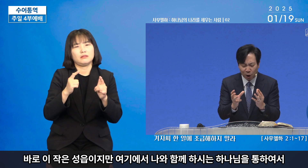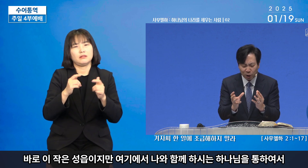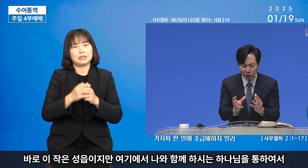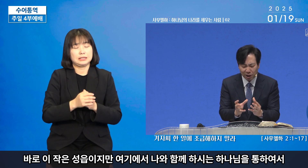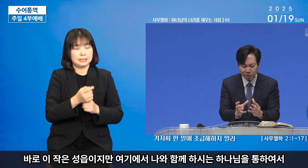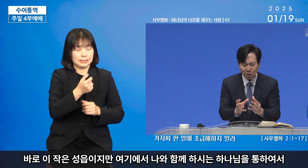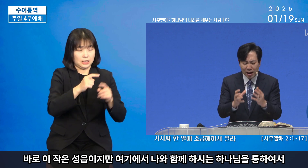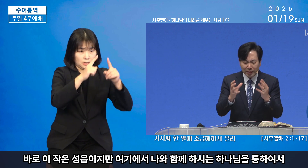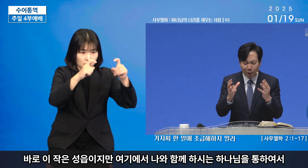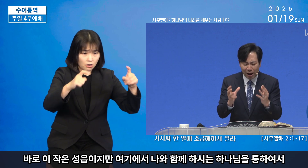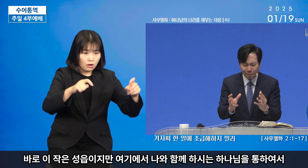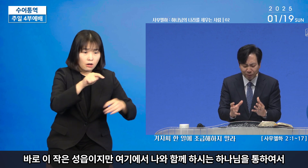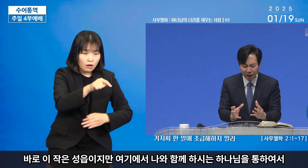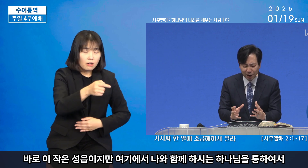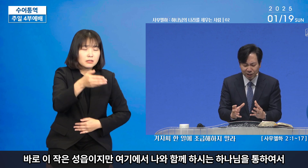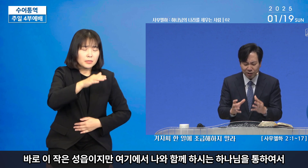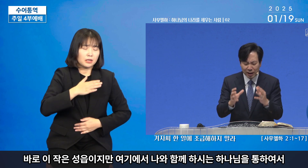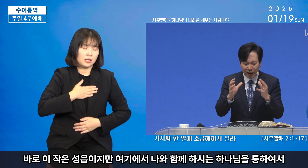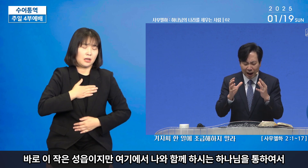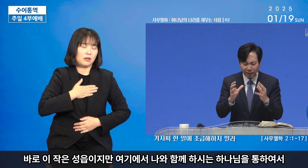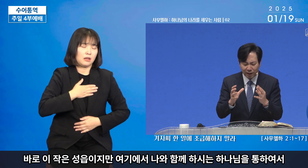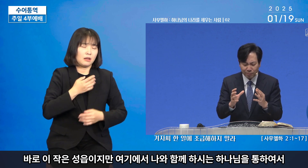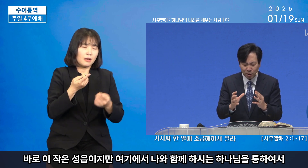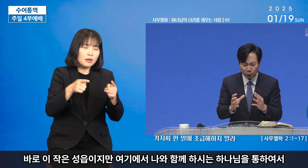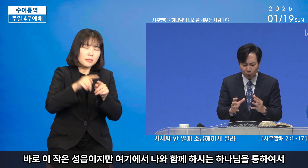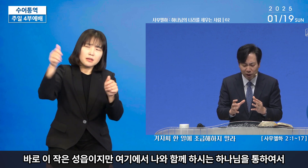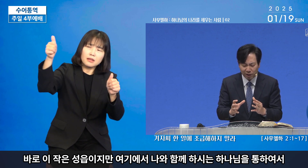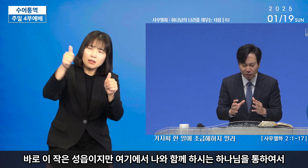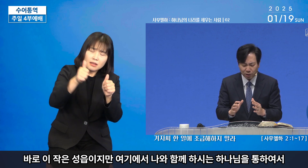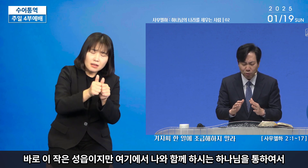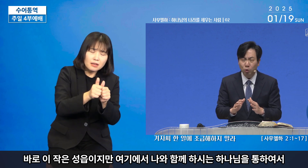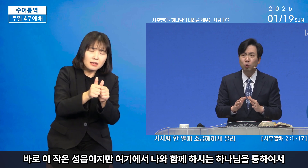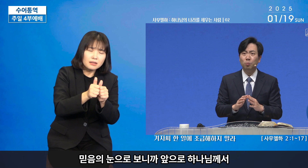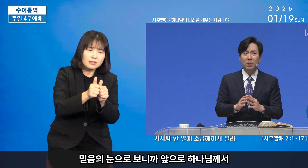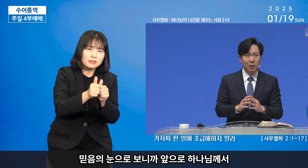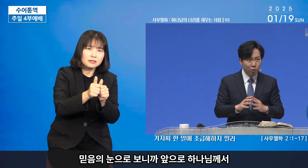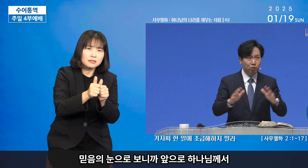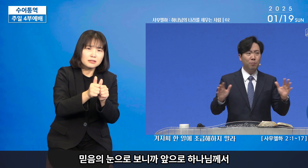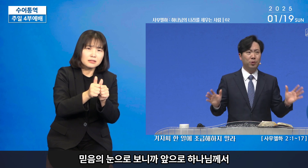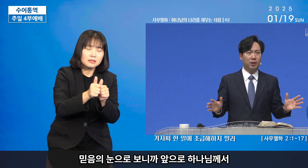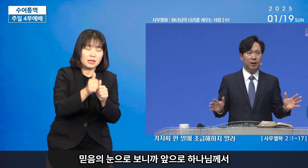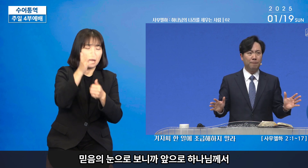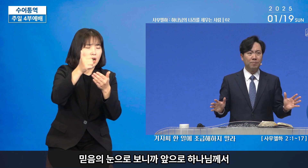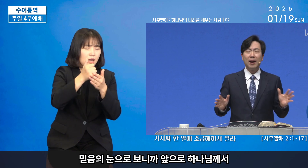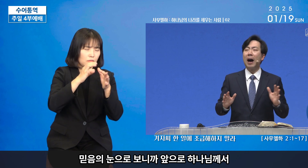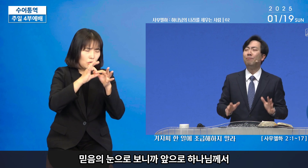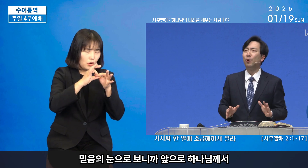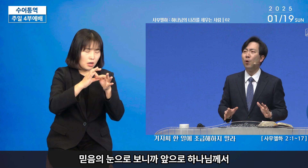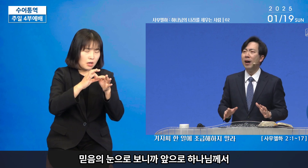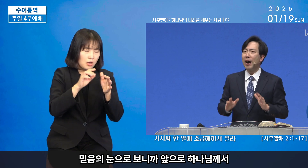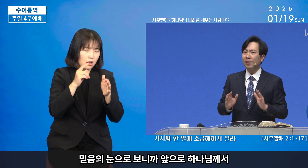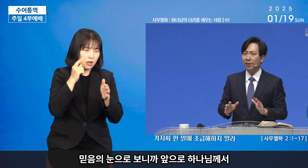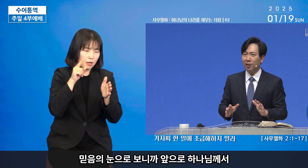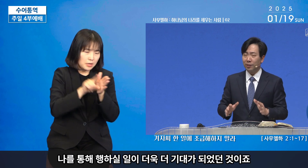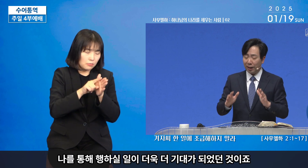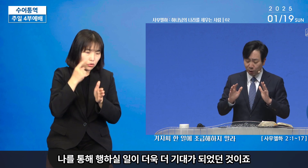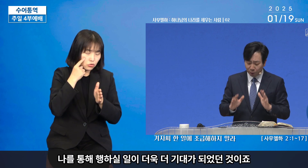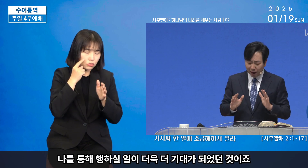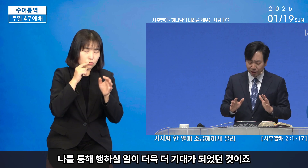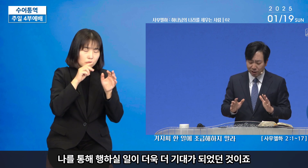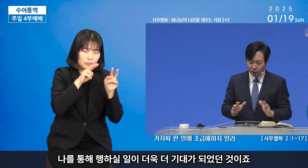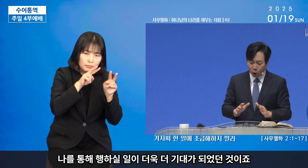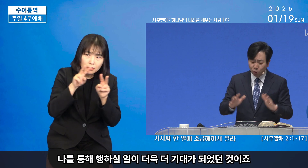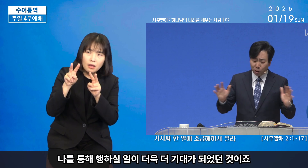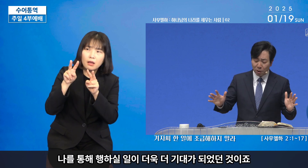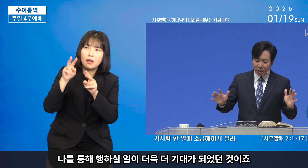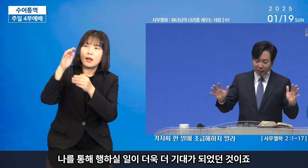성읍이지만 여기에서 나와 함께 하시는 하나님을 통하여서 믿음의 눈으로 보니까 앞으로 하나님께서 나를 통해